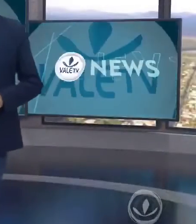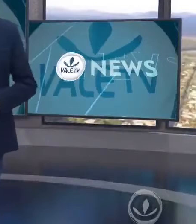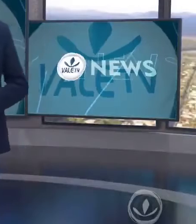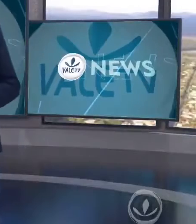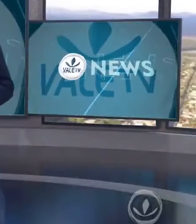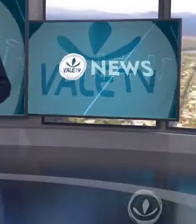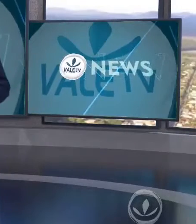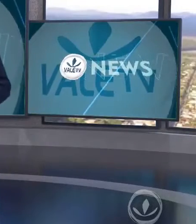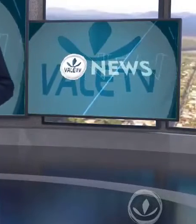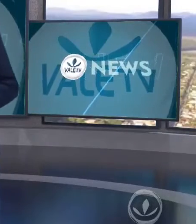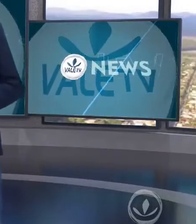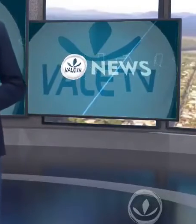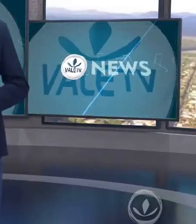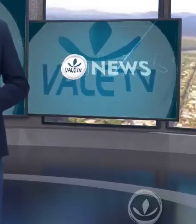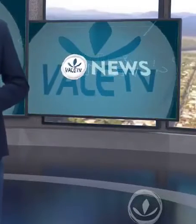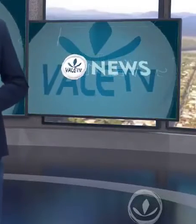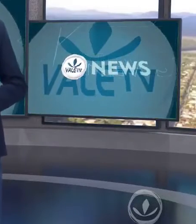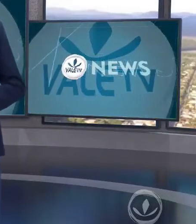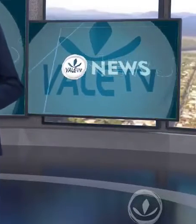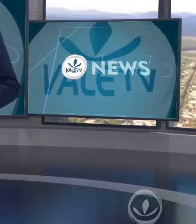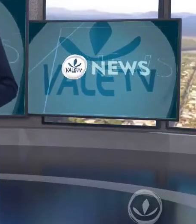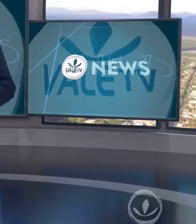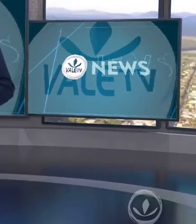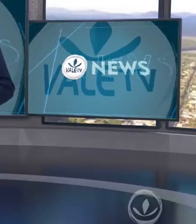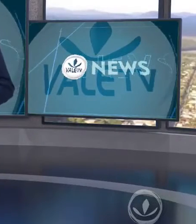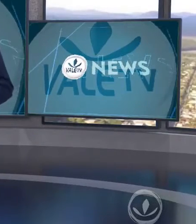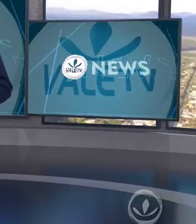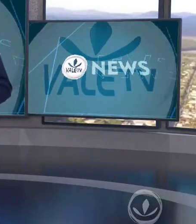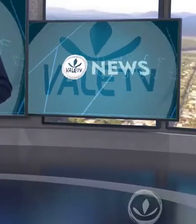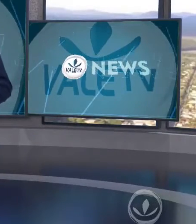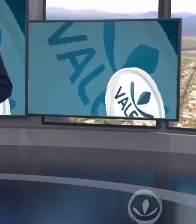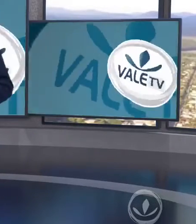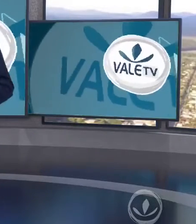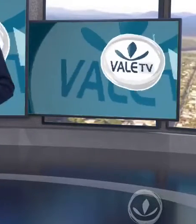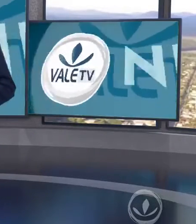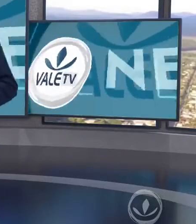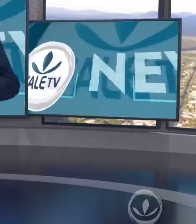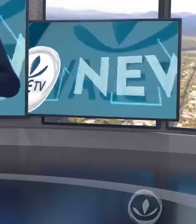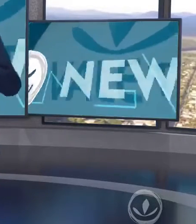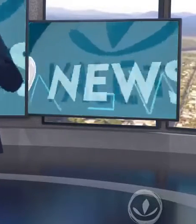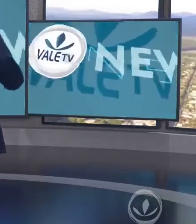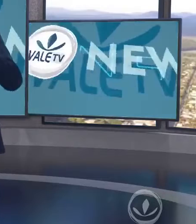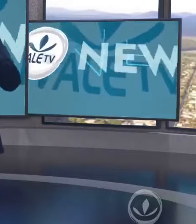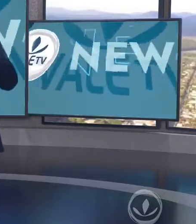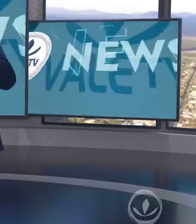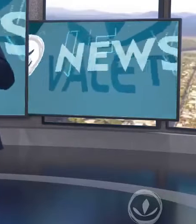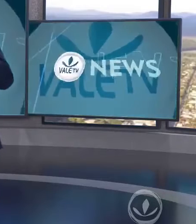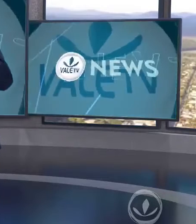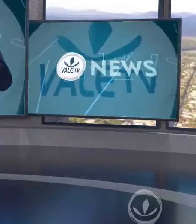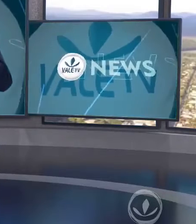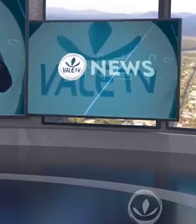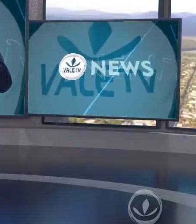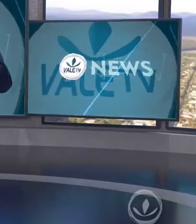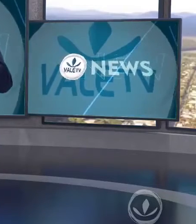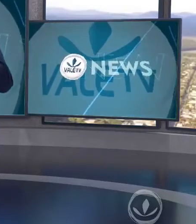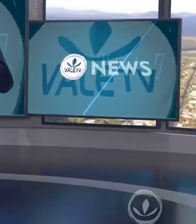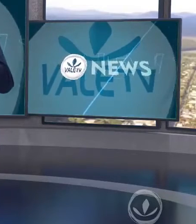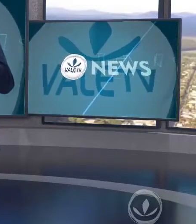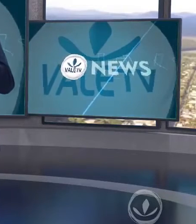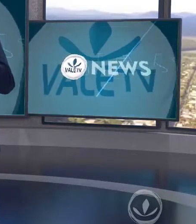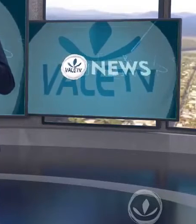Tá aí, então, o secretário interino, Rafael Cardoso. Na minha opinião, hoje eu apurei nos